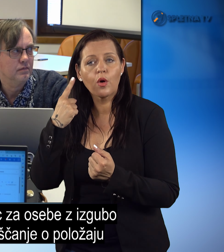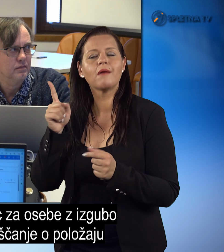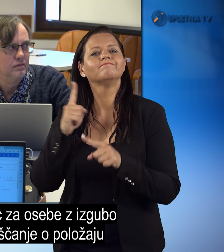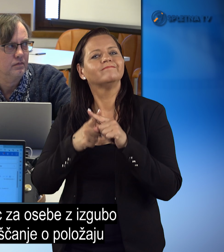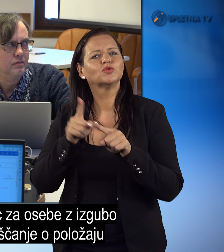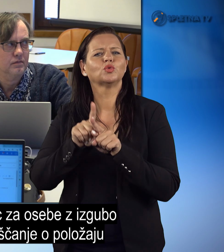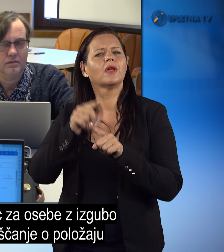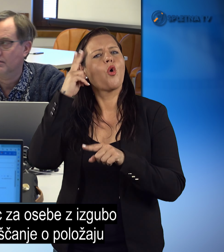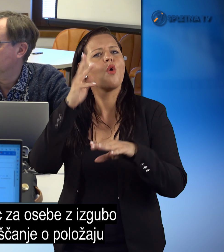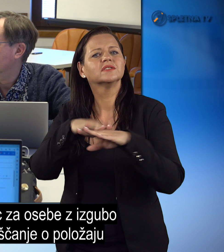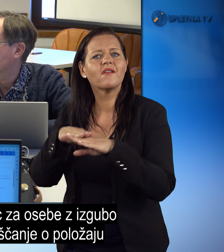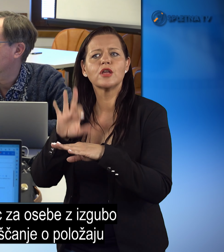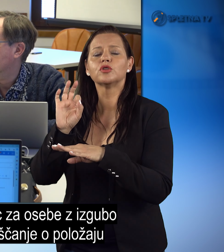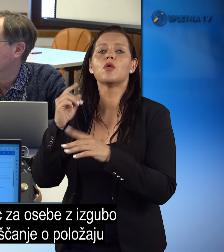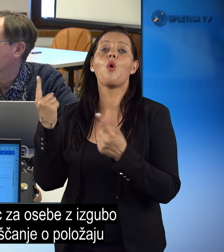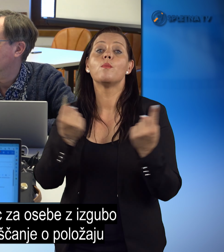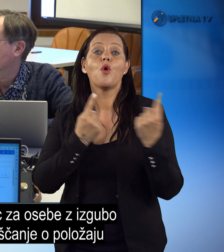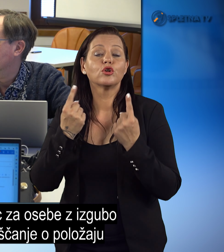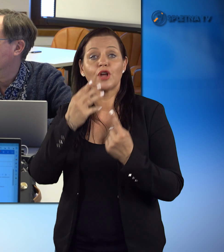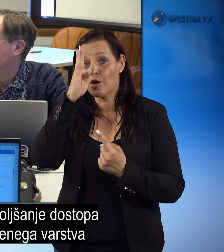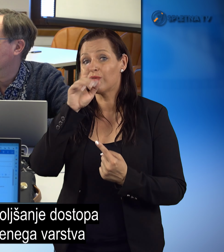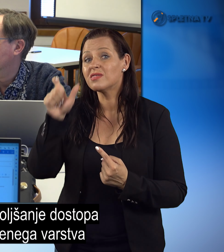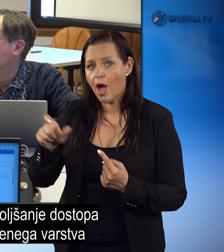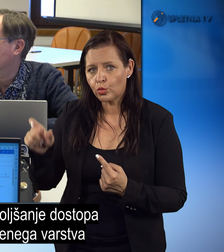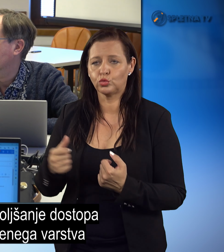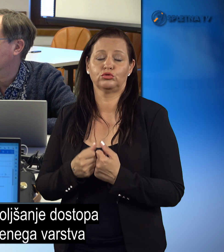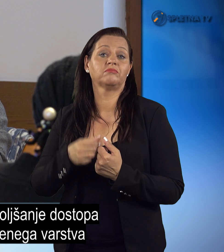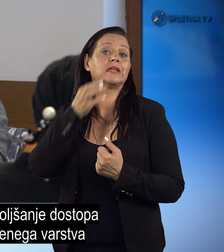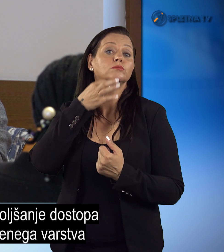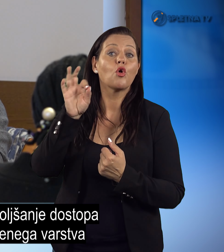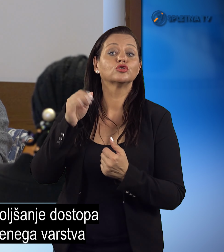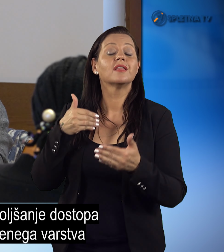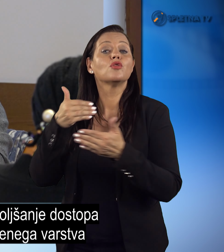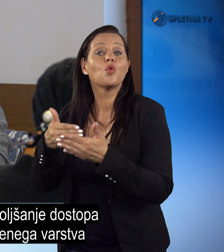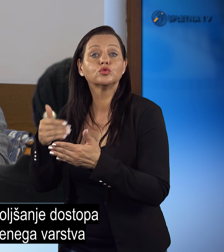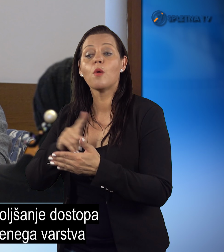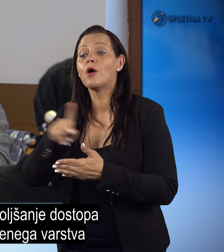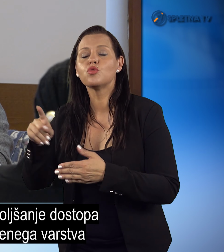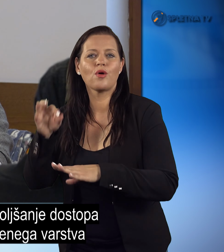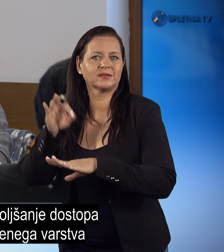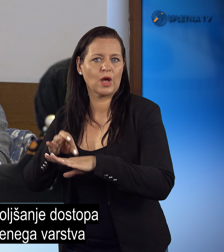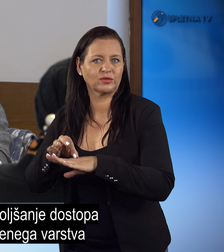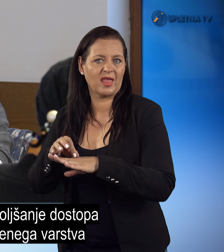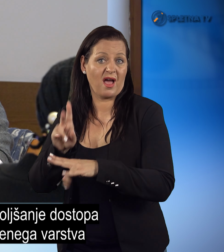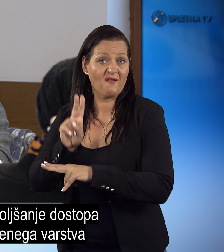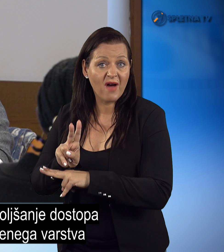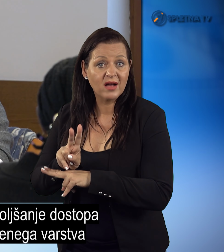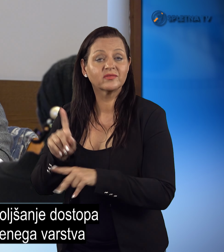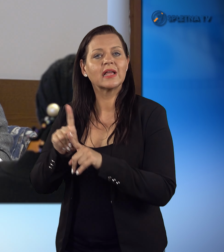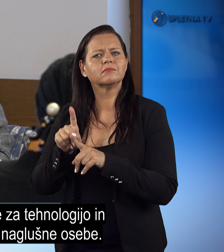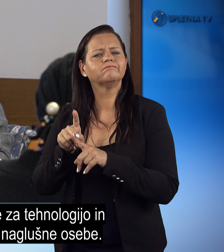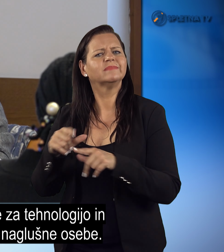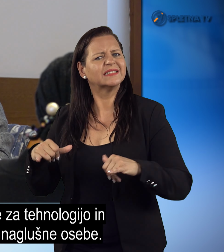ozaveščanje o položaju naglušnih, izboljšanje dostopa do zdravstvenega varstva ter zavzemanje za tehnologijo in dostopnost za